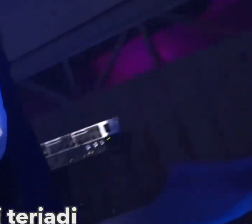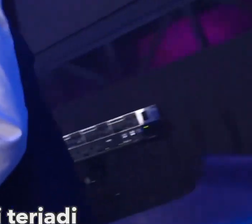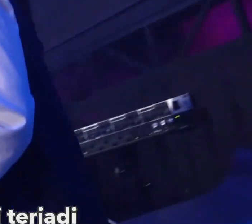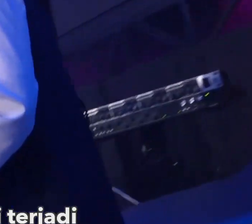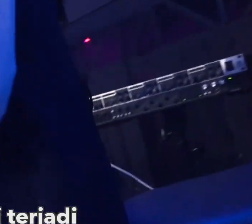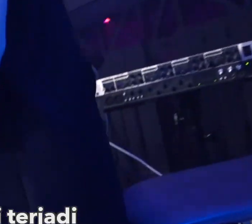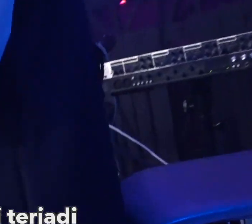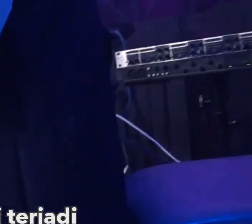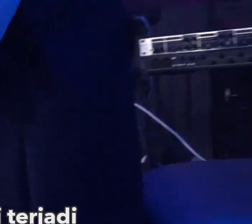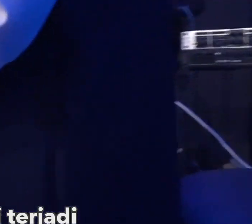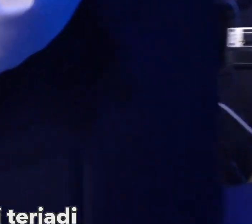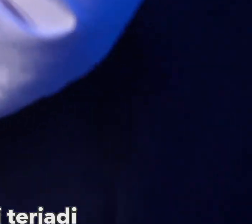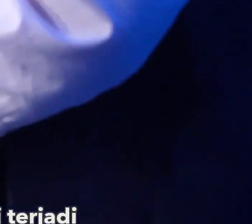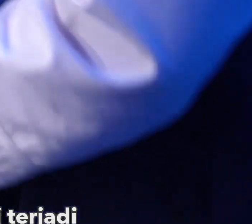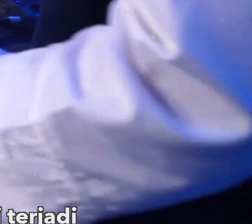kebangkitan.